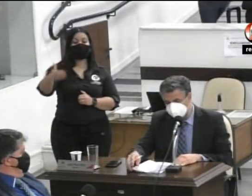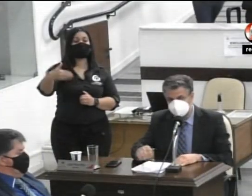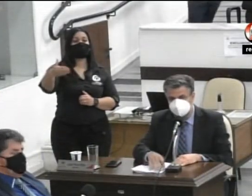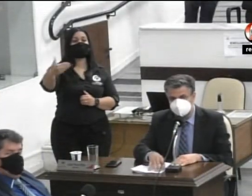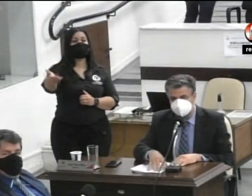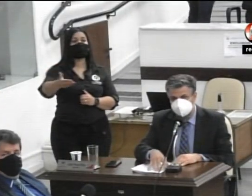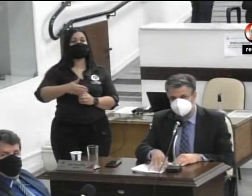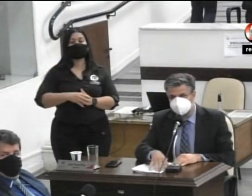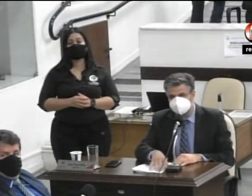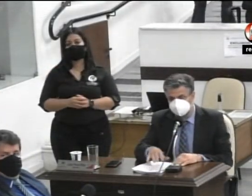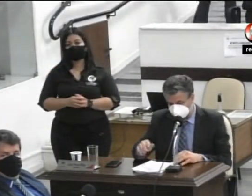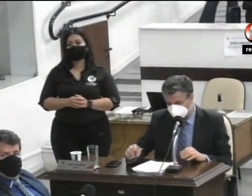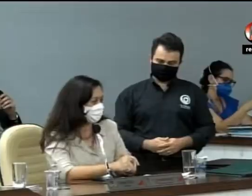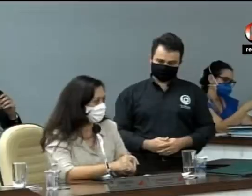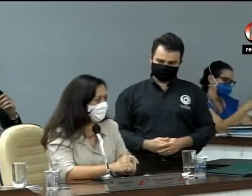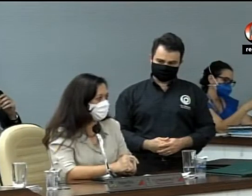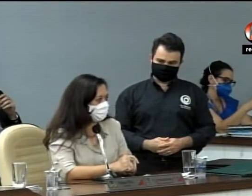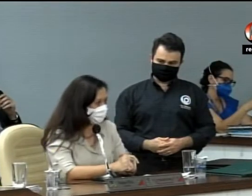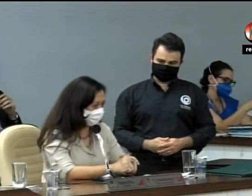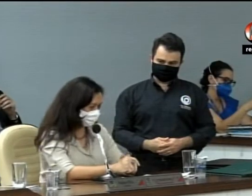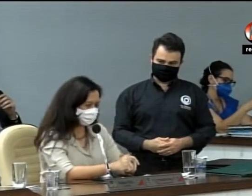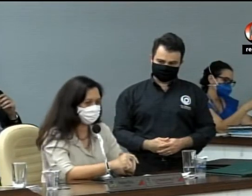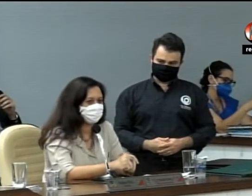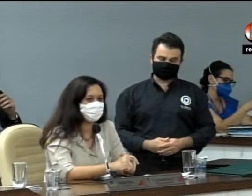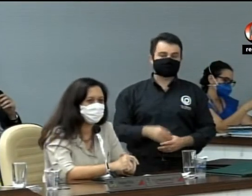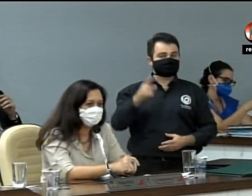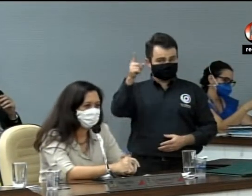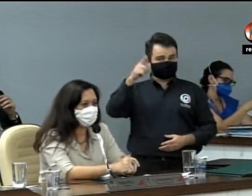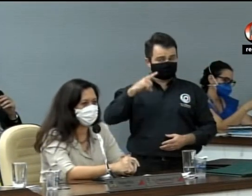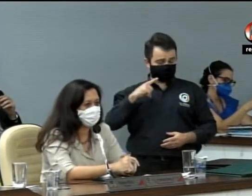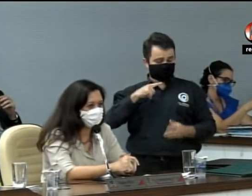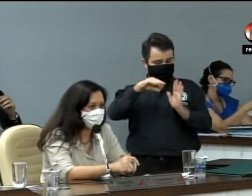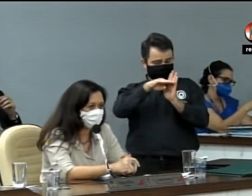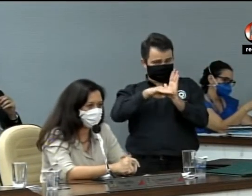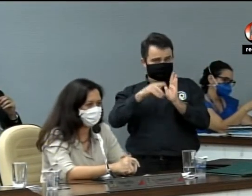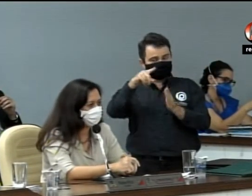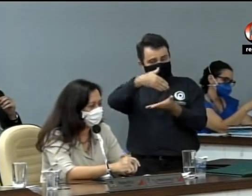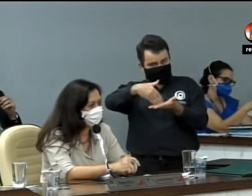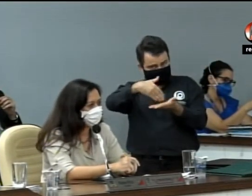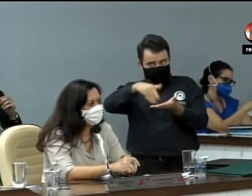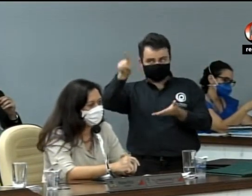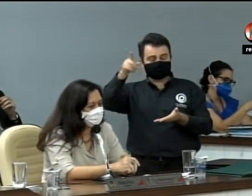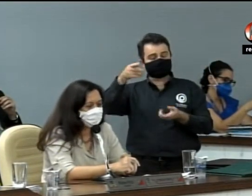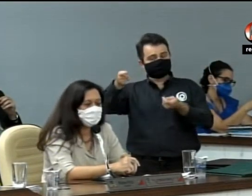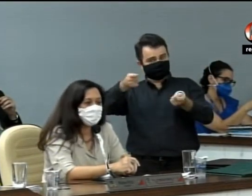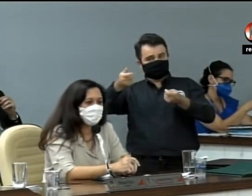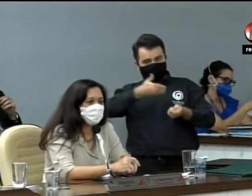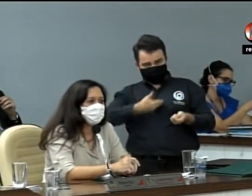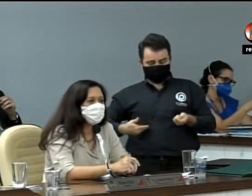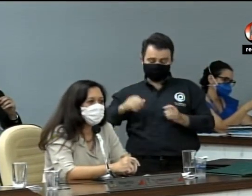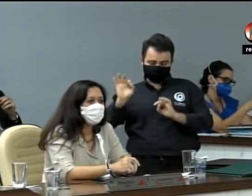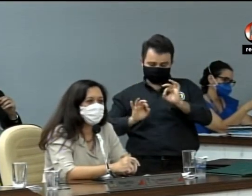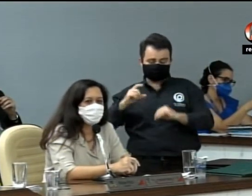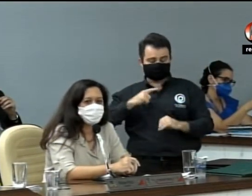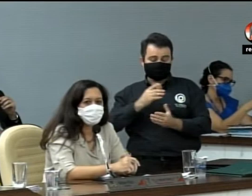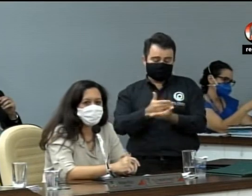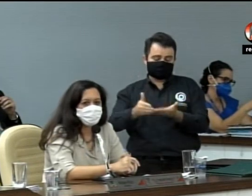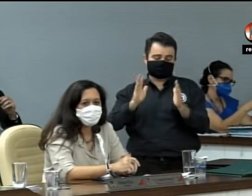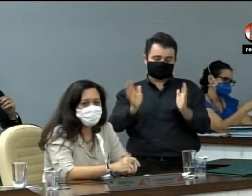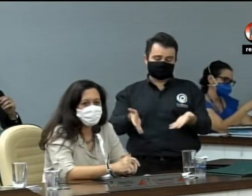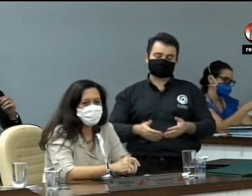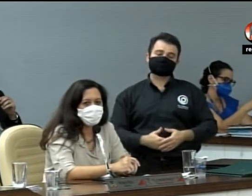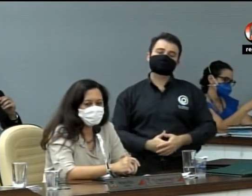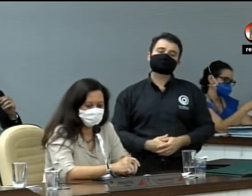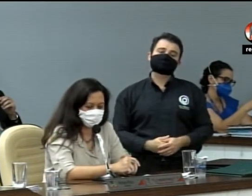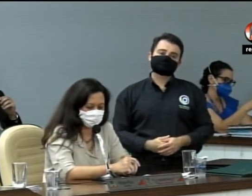Edinho. Está na pauta da Secretaria e do Governo. Tá bom, eu não vou... Qualquer coisa eu volto depois. Muito obrigado,